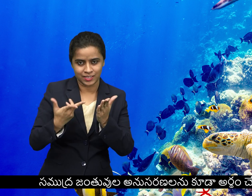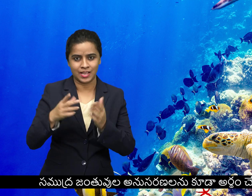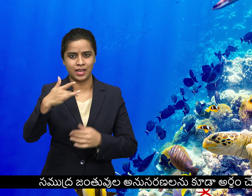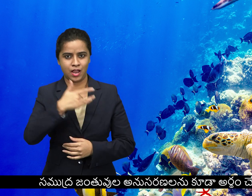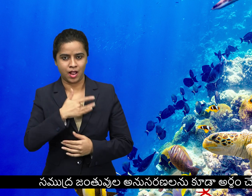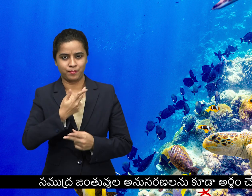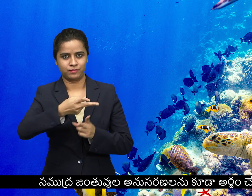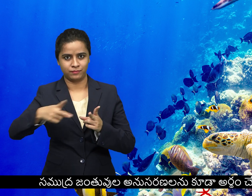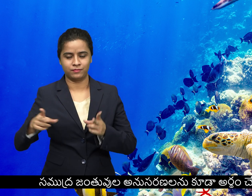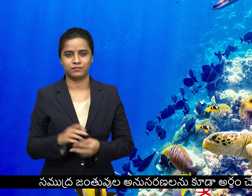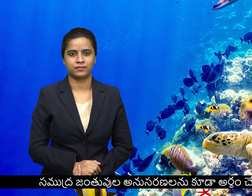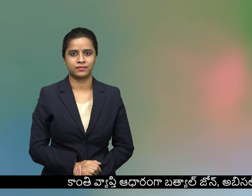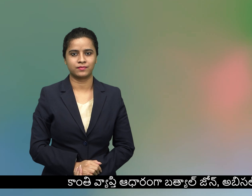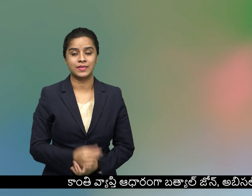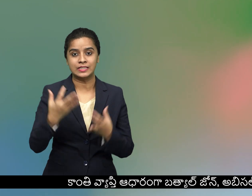చేసుకున్నారు.